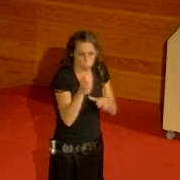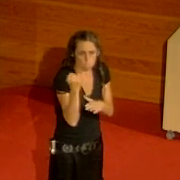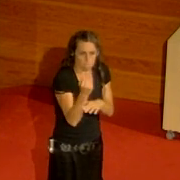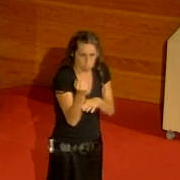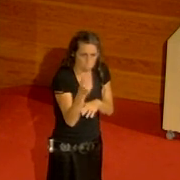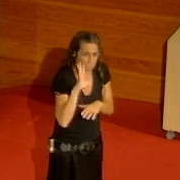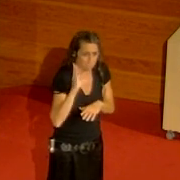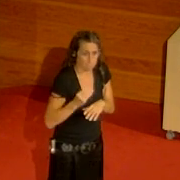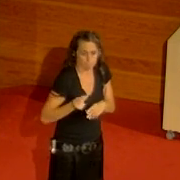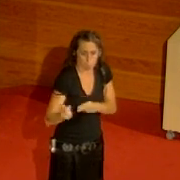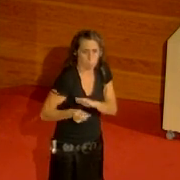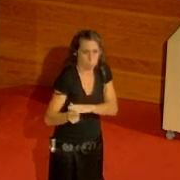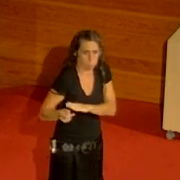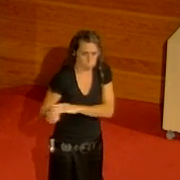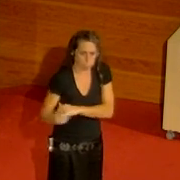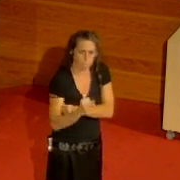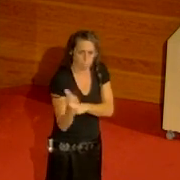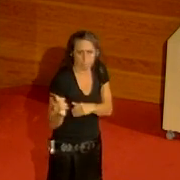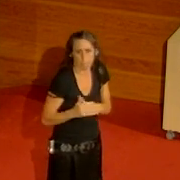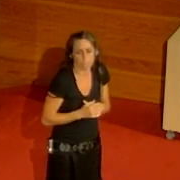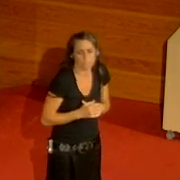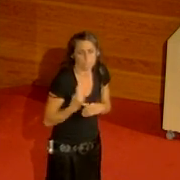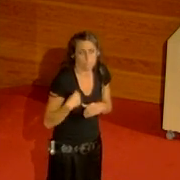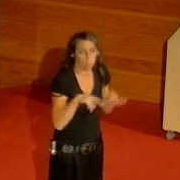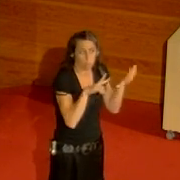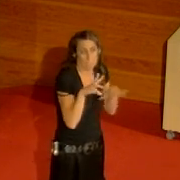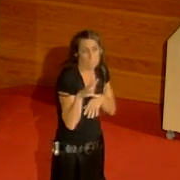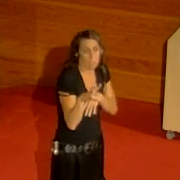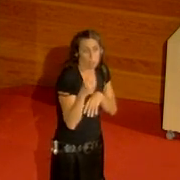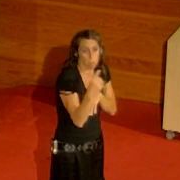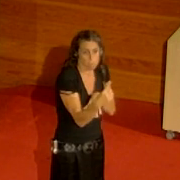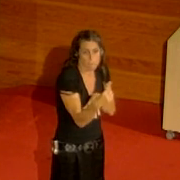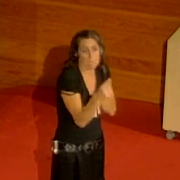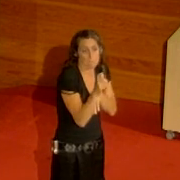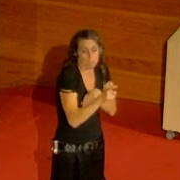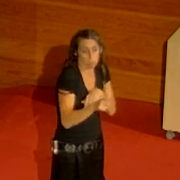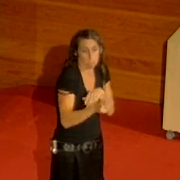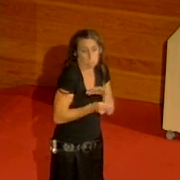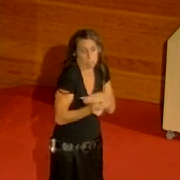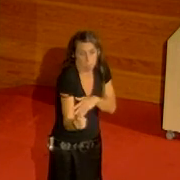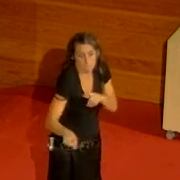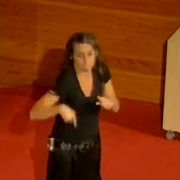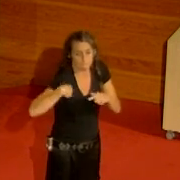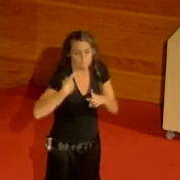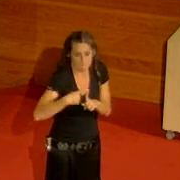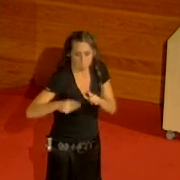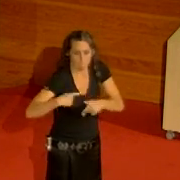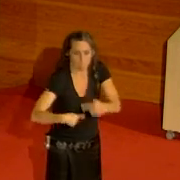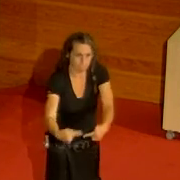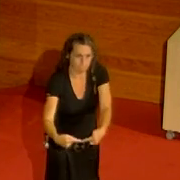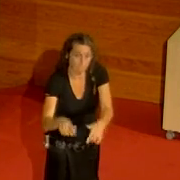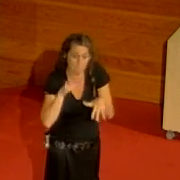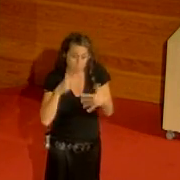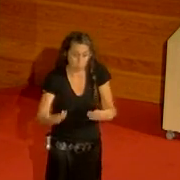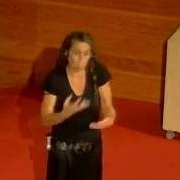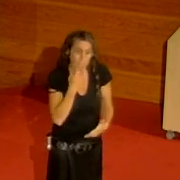son estos estos 700.000 que huyeron en el 48 y sus descendientes hoy por hoy no pueden volver a Israel